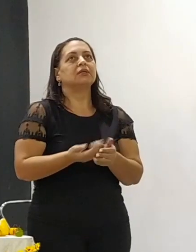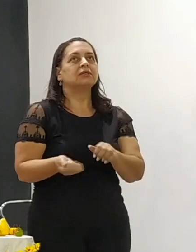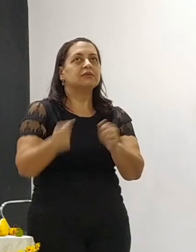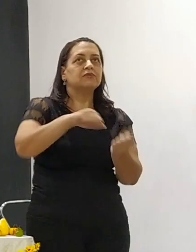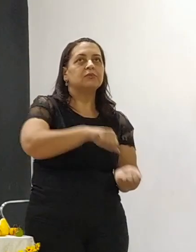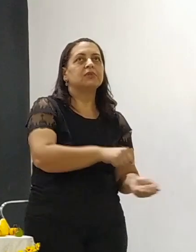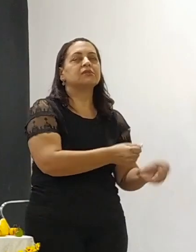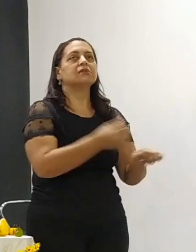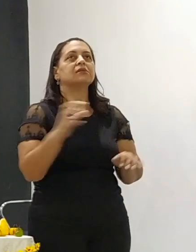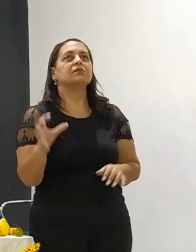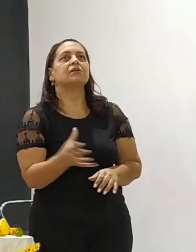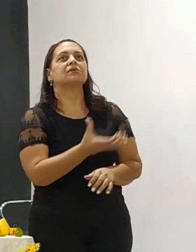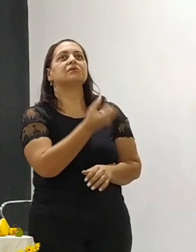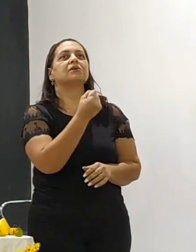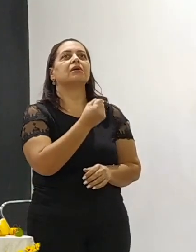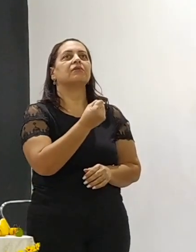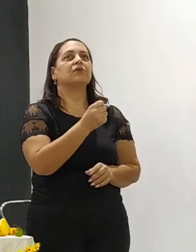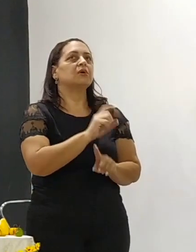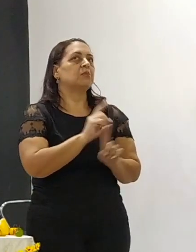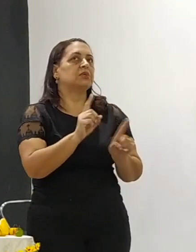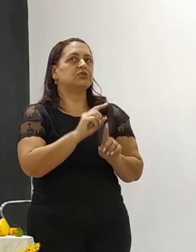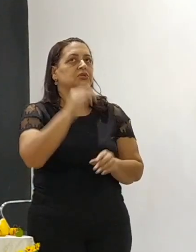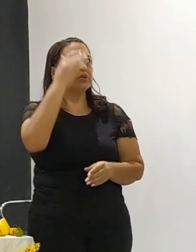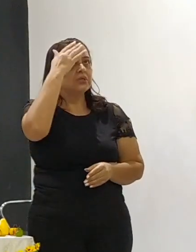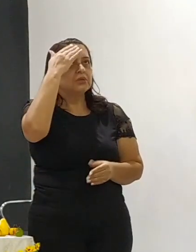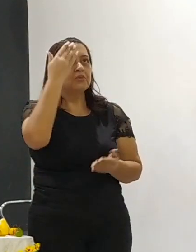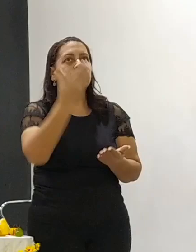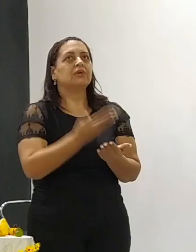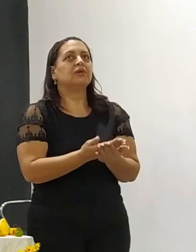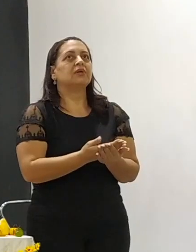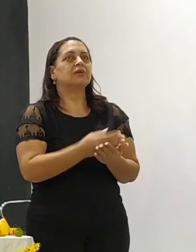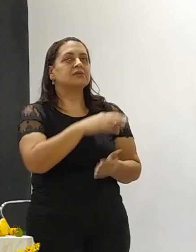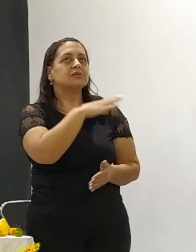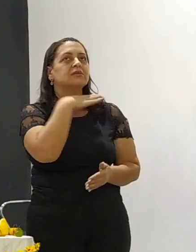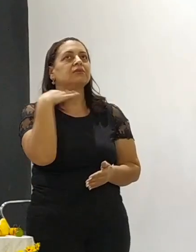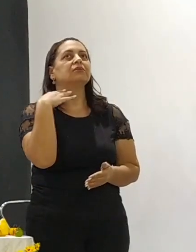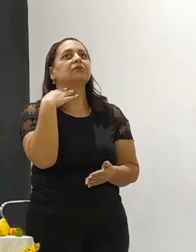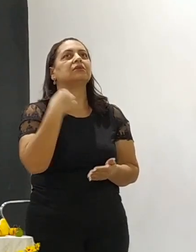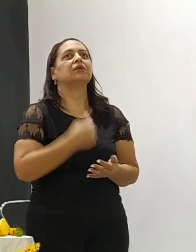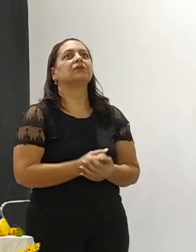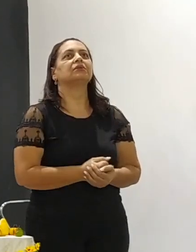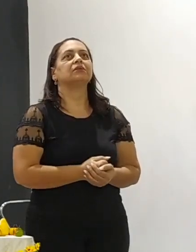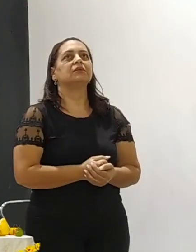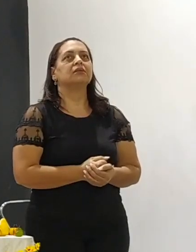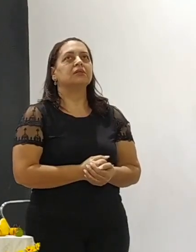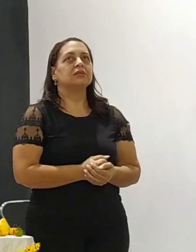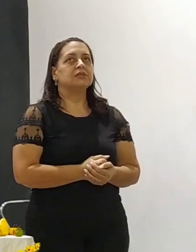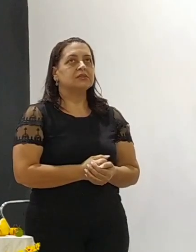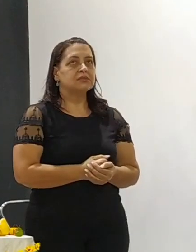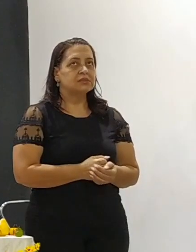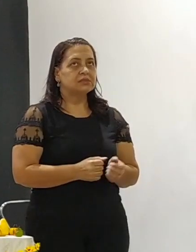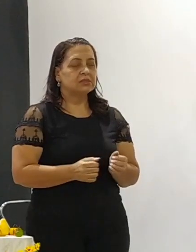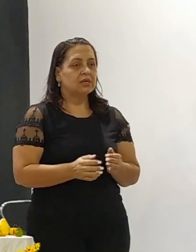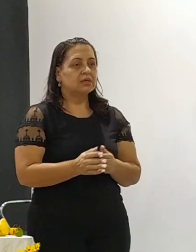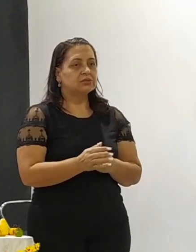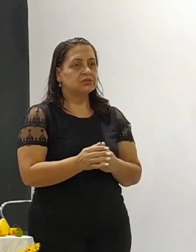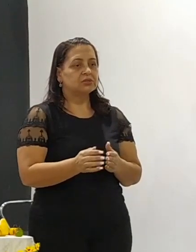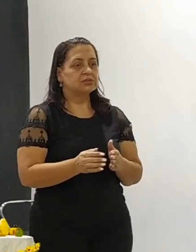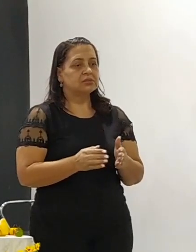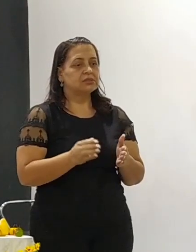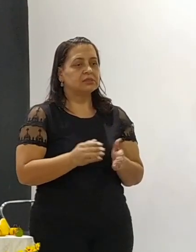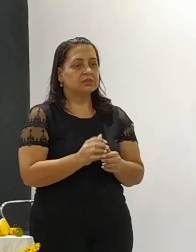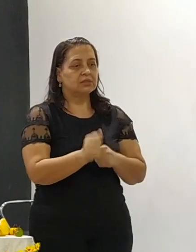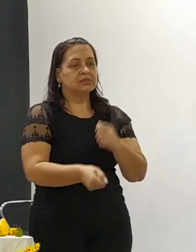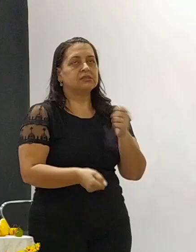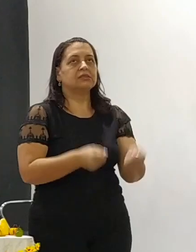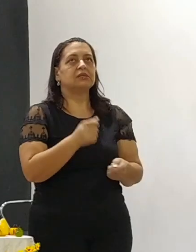salvo, mas quem não crê será condenado. E esses sinais, olha aí, da mesma forma,